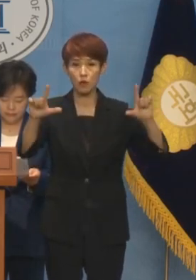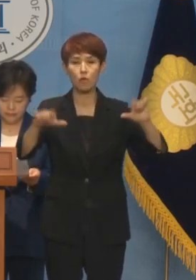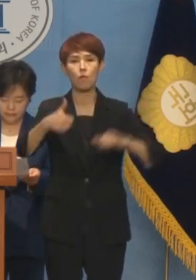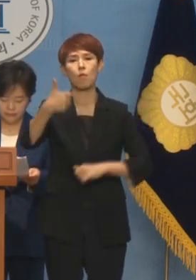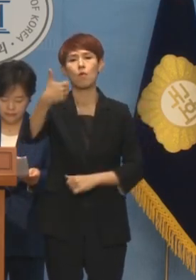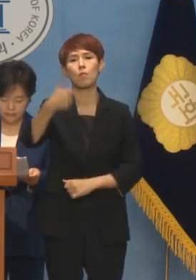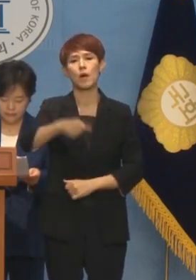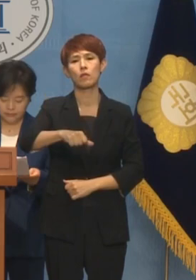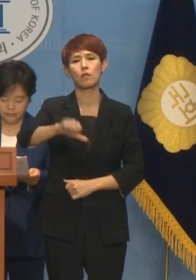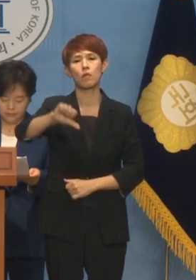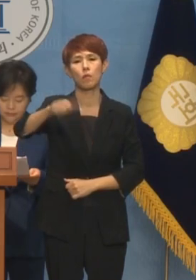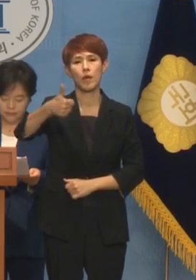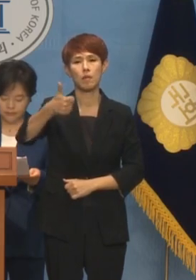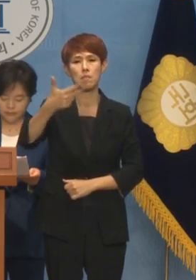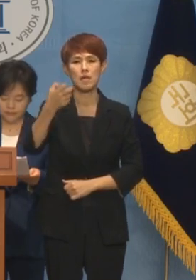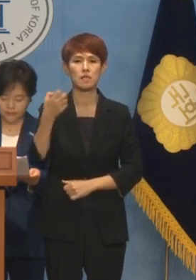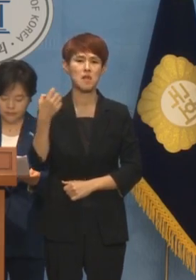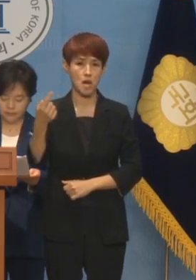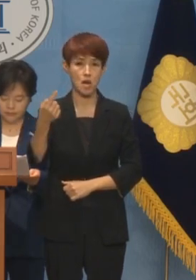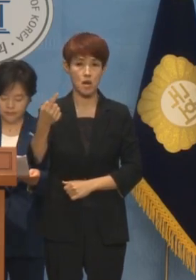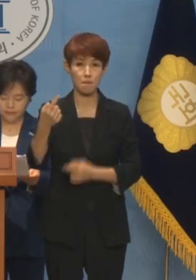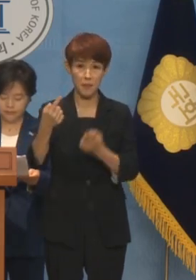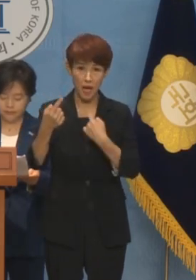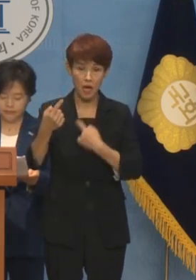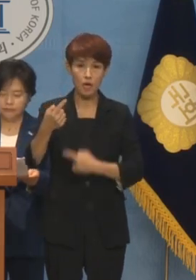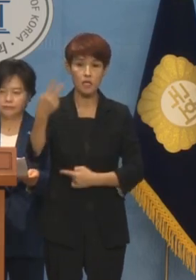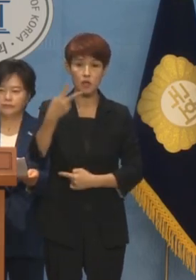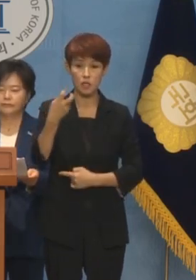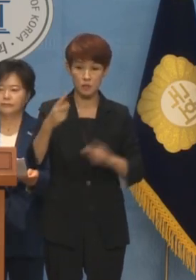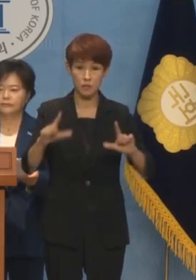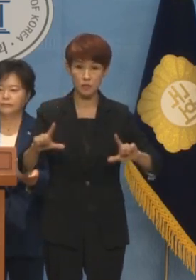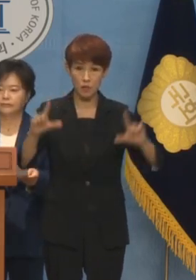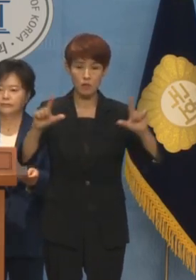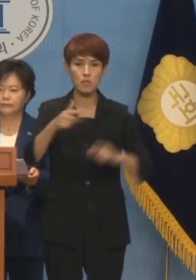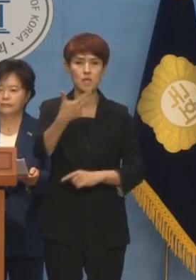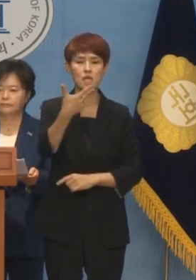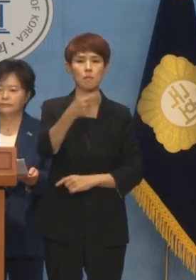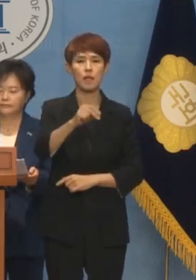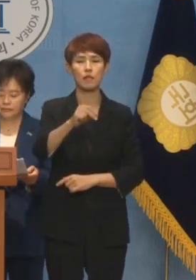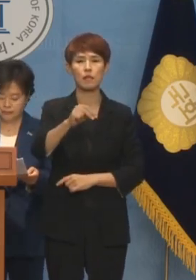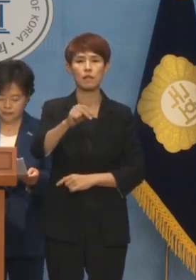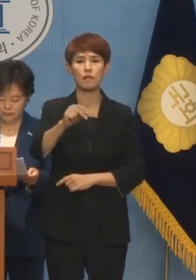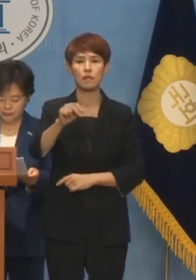5만 581건에서 2022년 7만